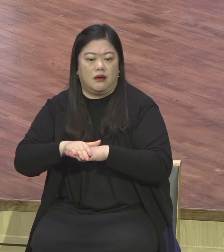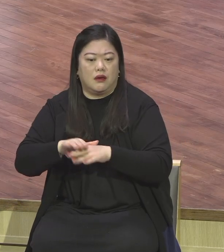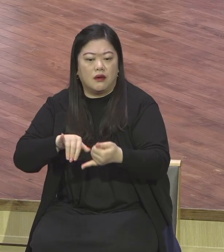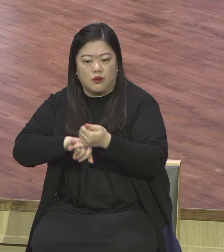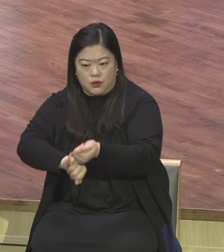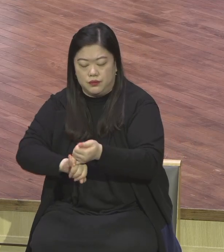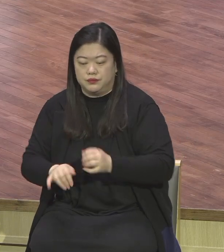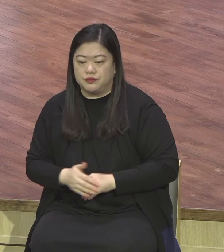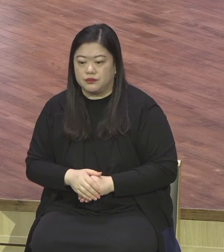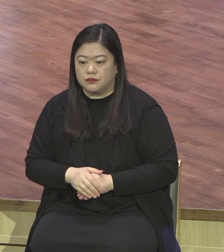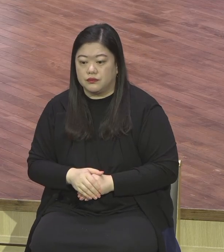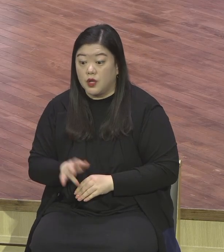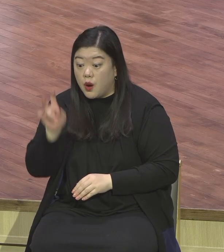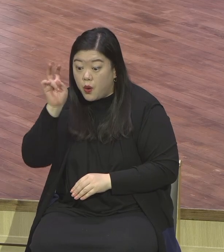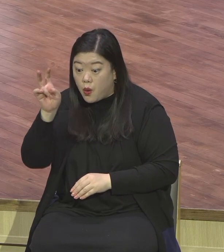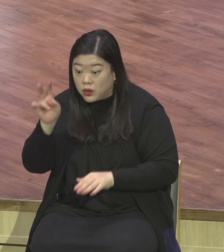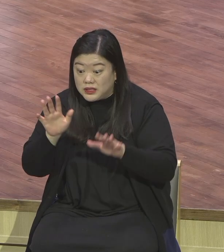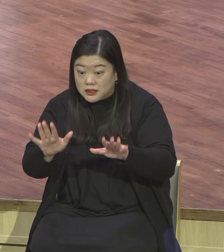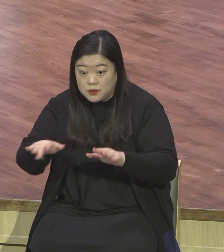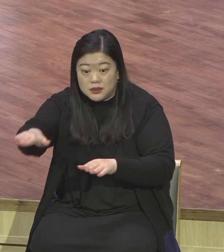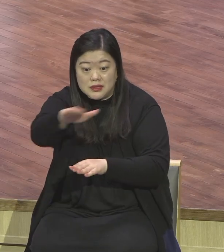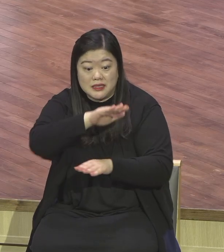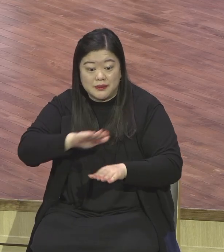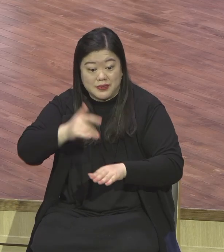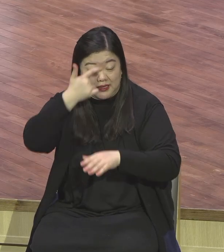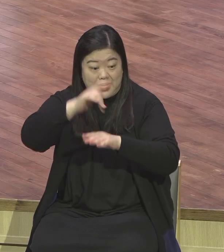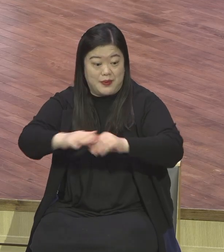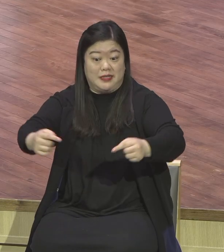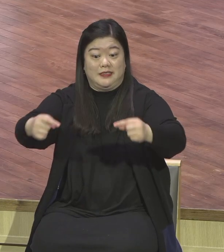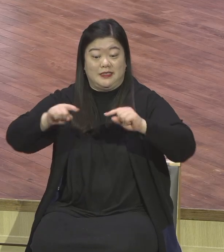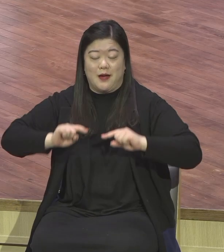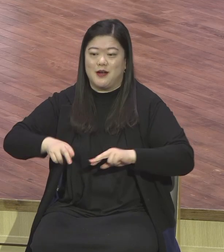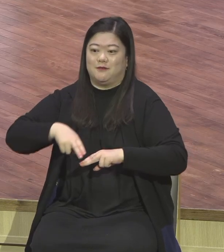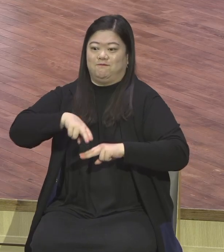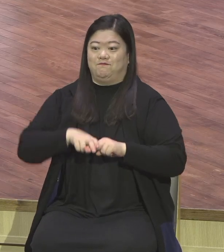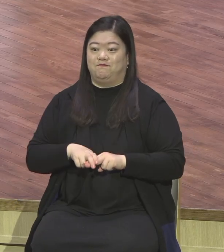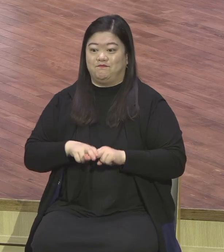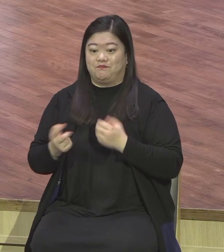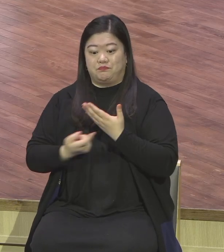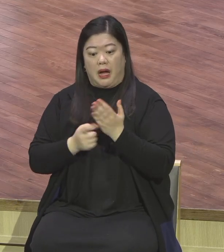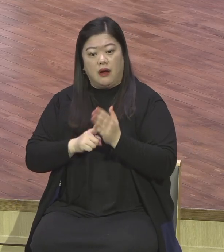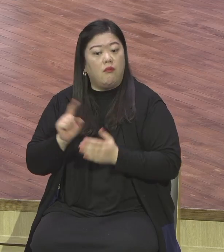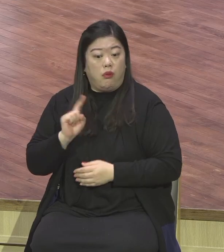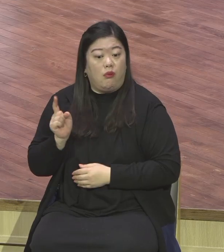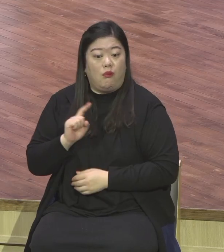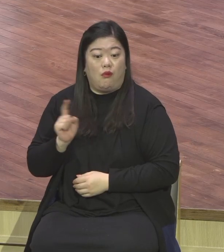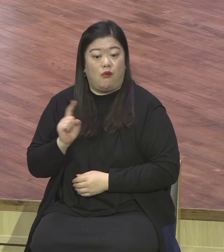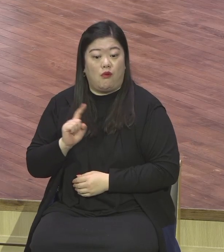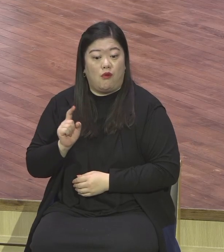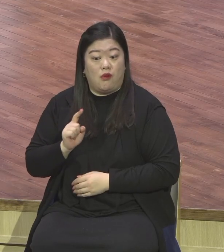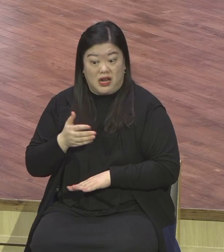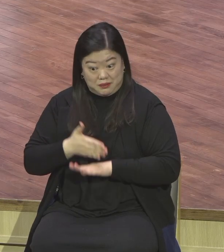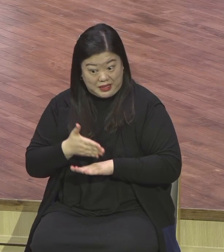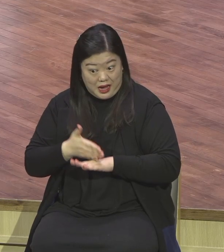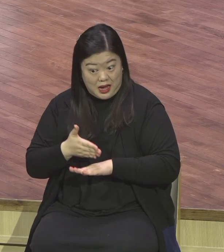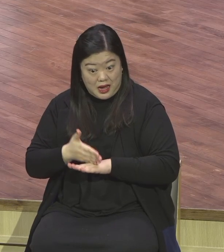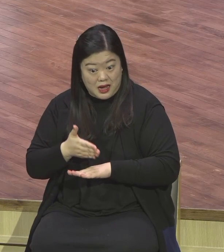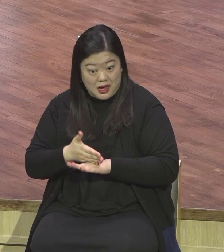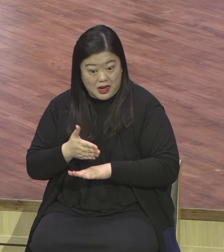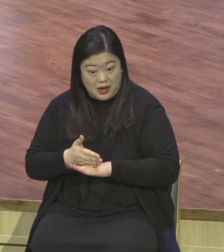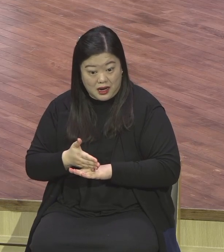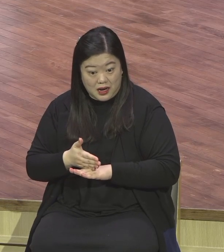마음을 가지고 있습니까 예배 자의 큰 특징은 하나에요 하나님께 예배하는 자는